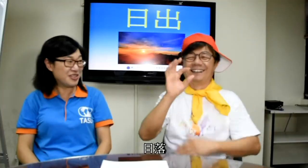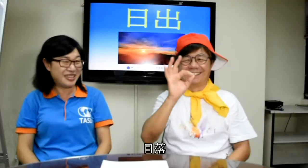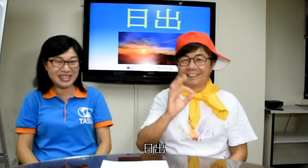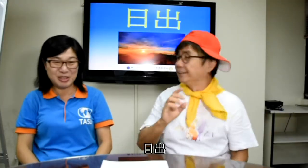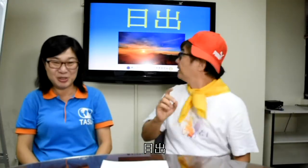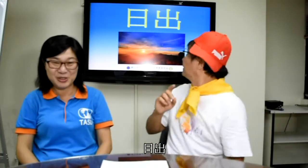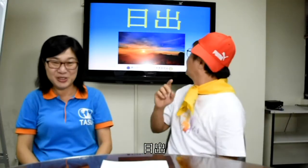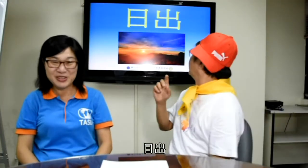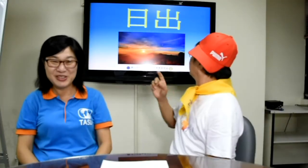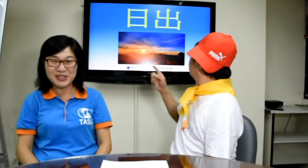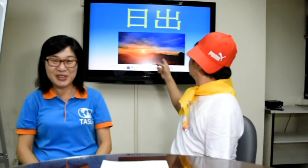日出。